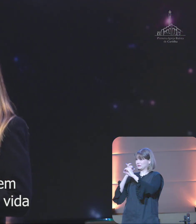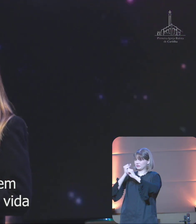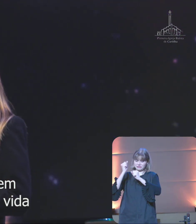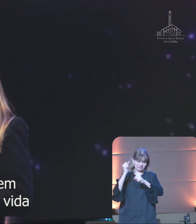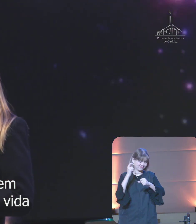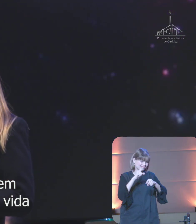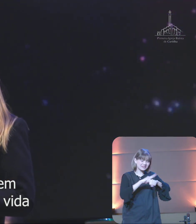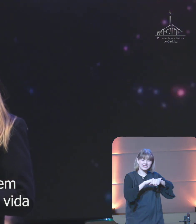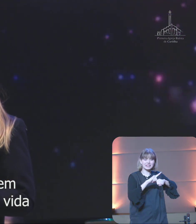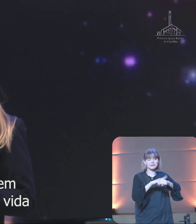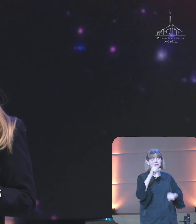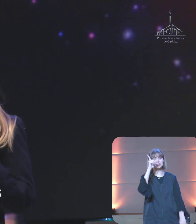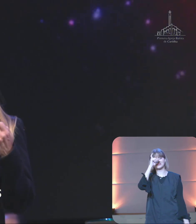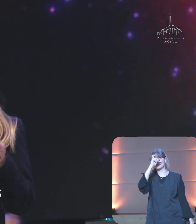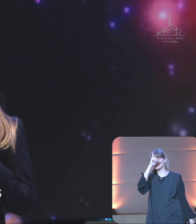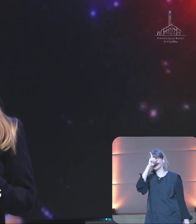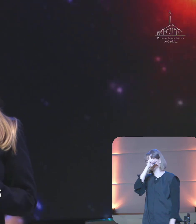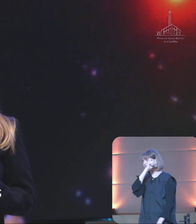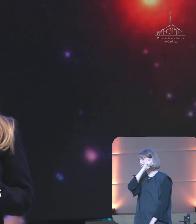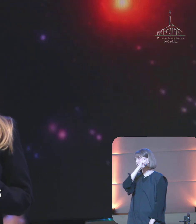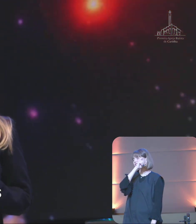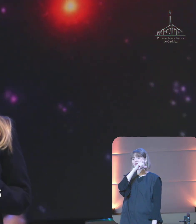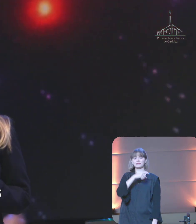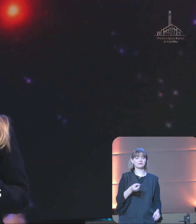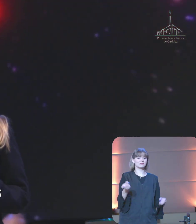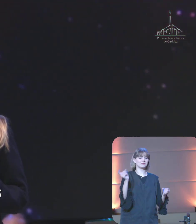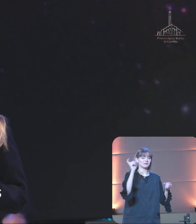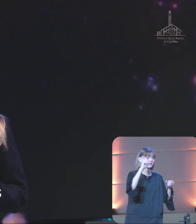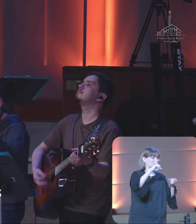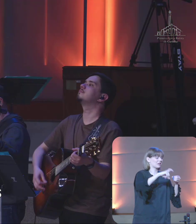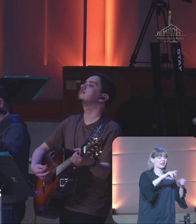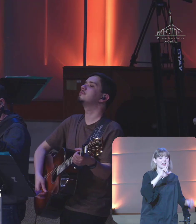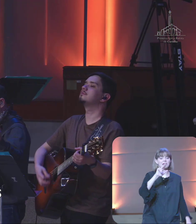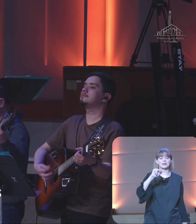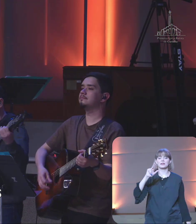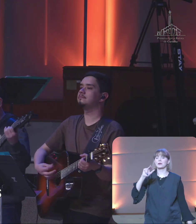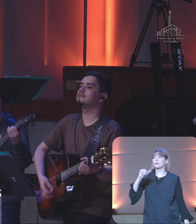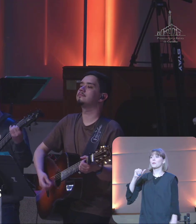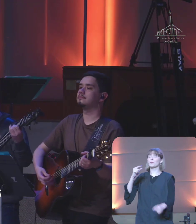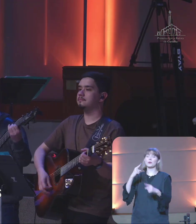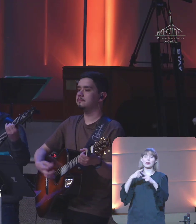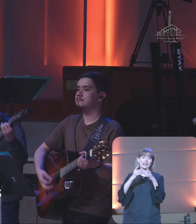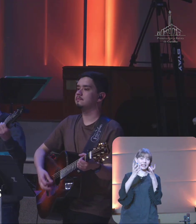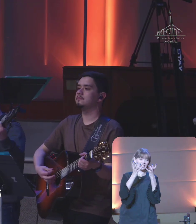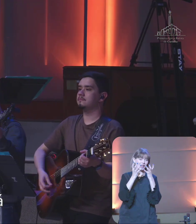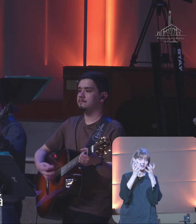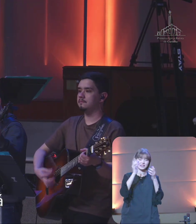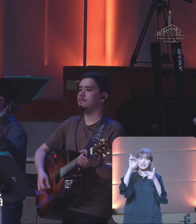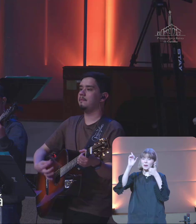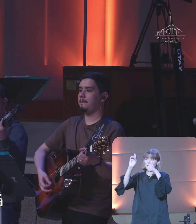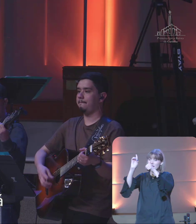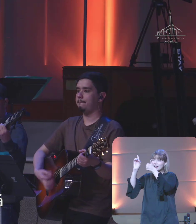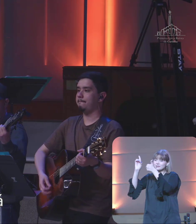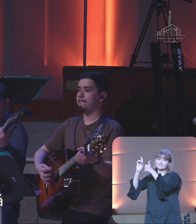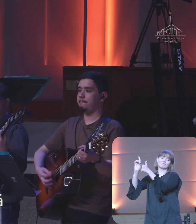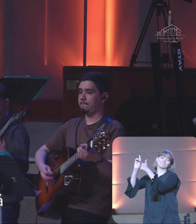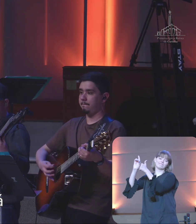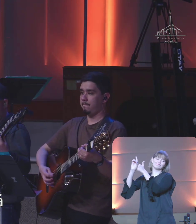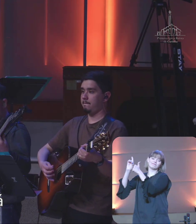tempestades da vida, não voltarei, pois perto estás. Eu